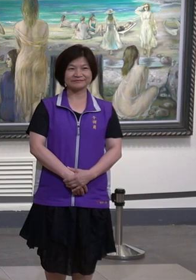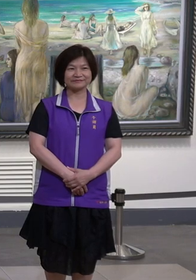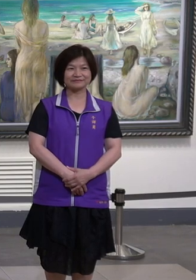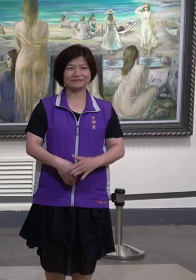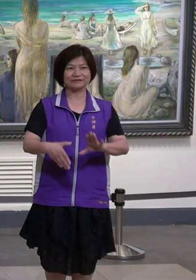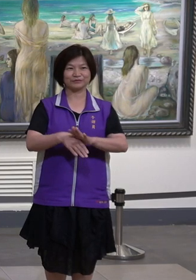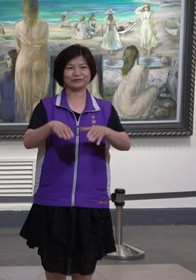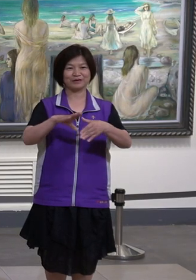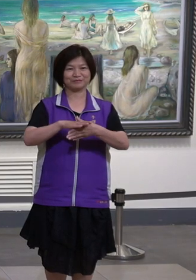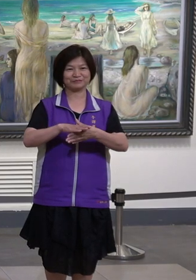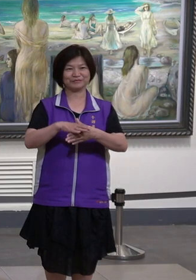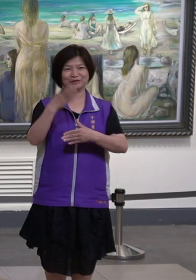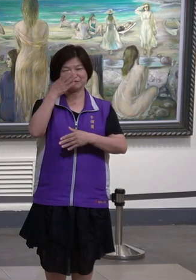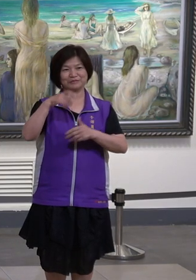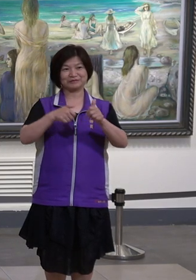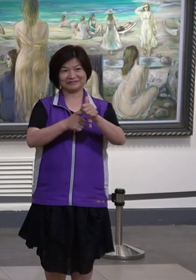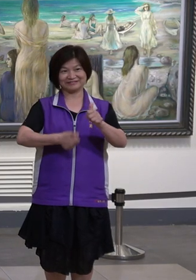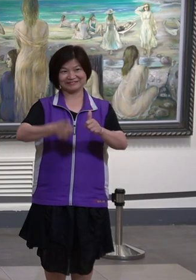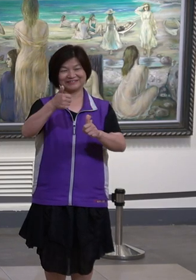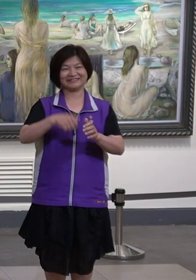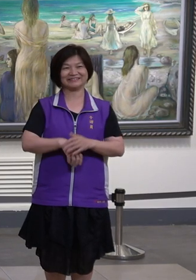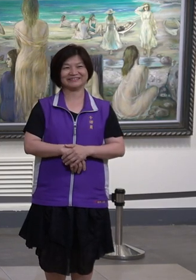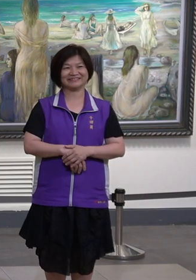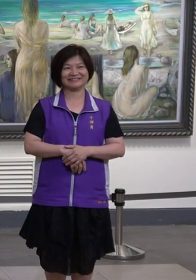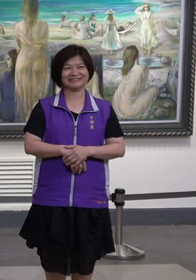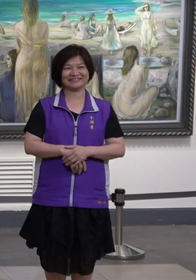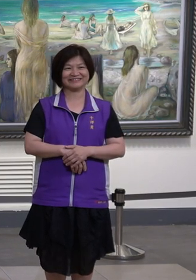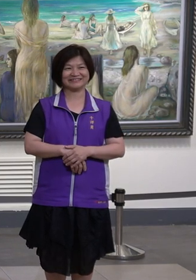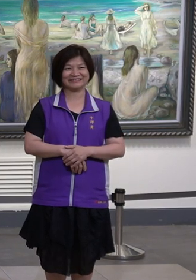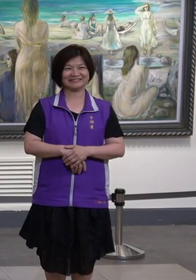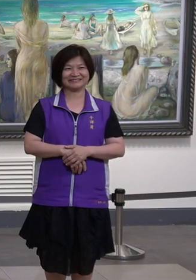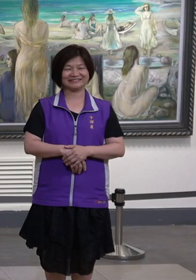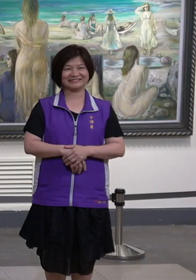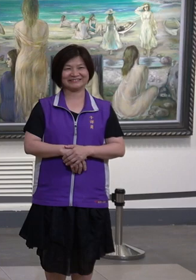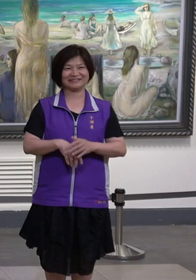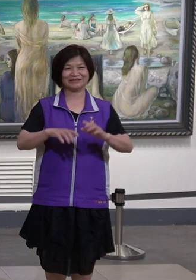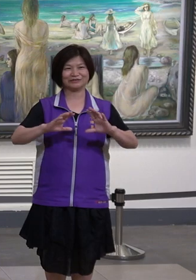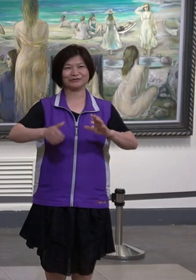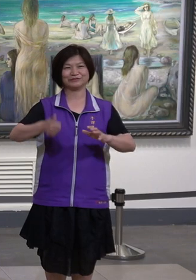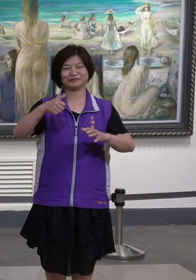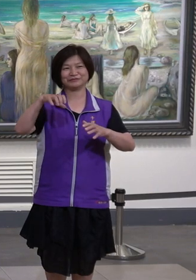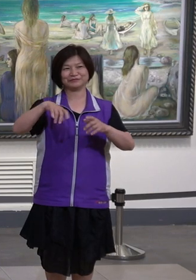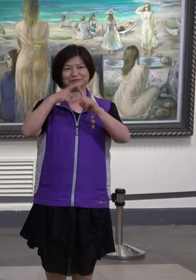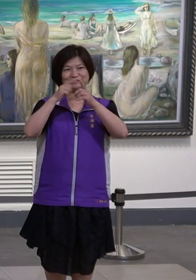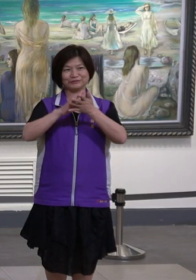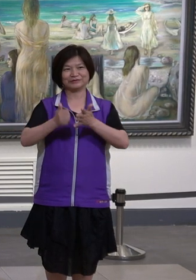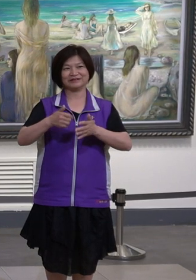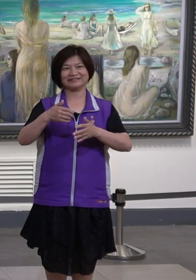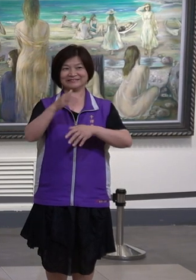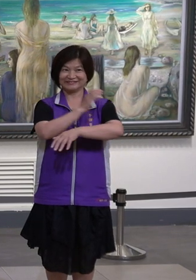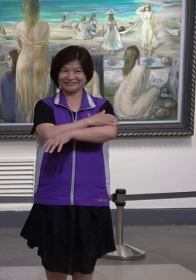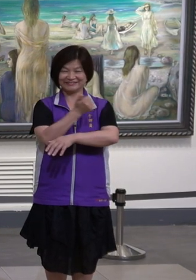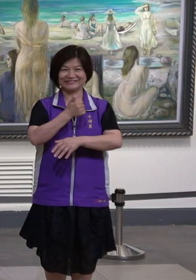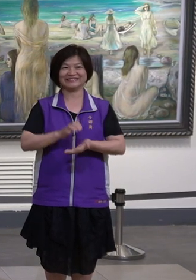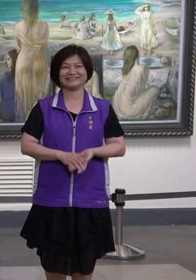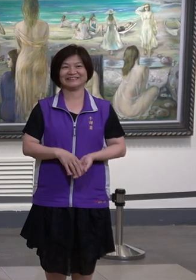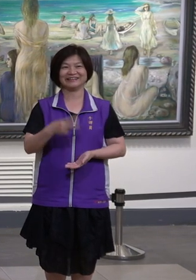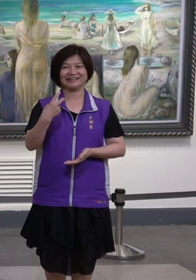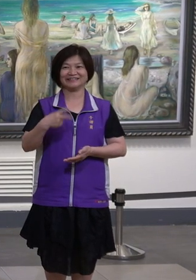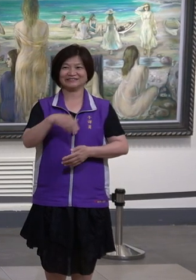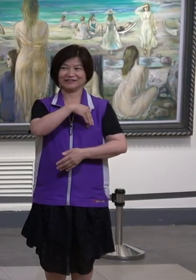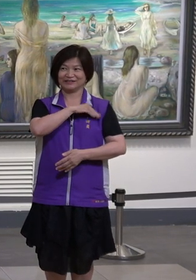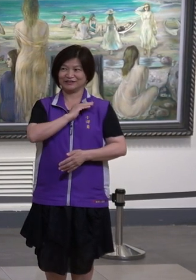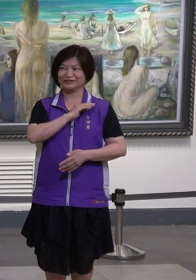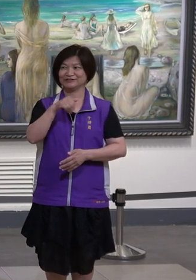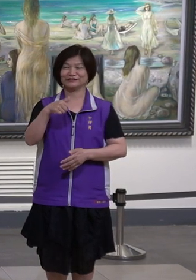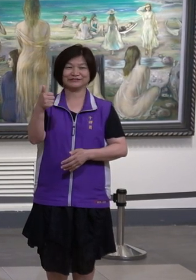文化部副市长以及这个前中部秘书长陈唐山，以及我们邱富生邱